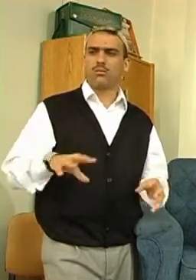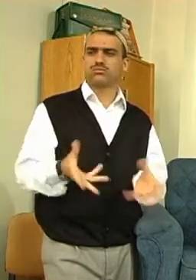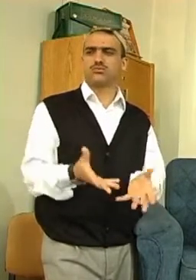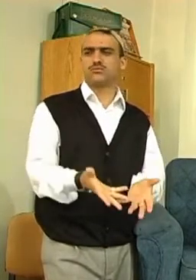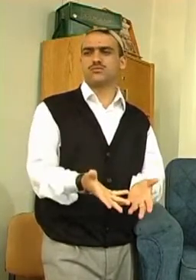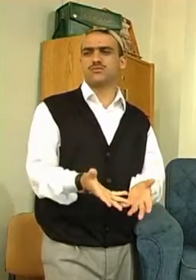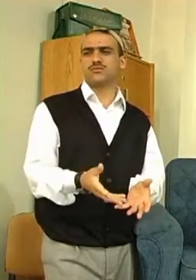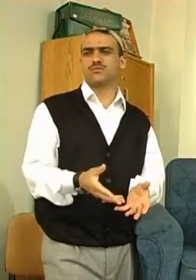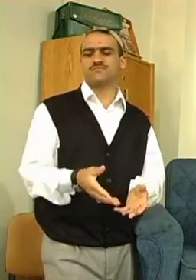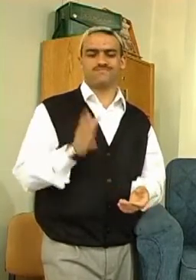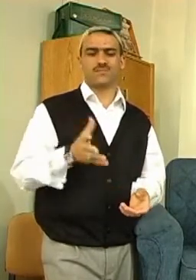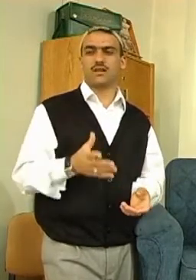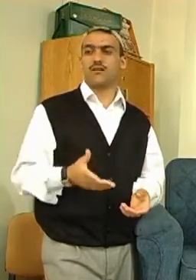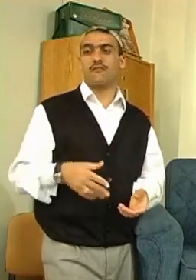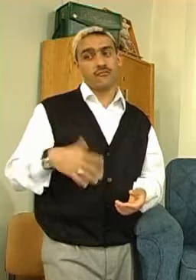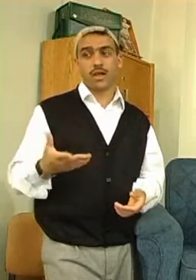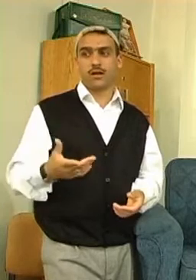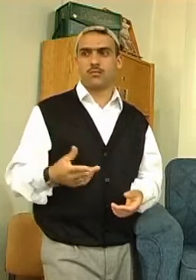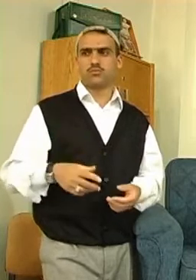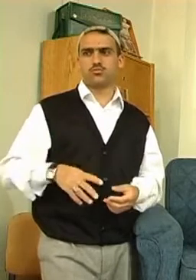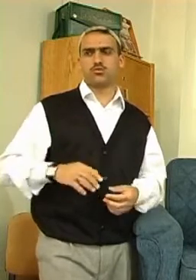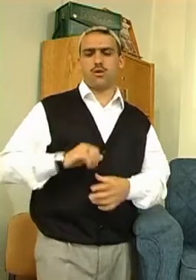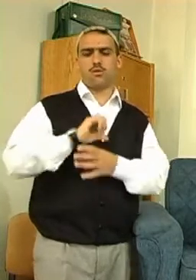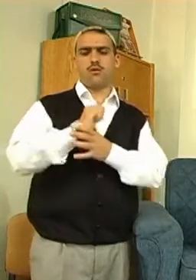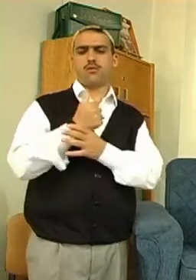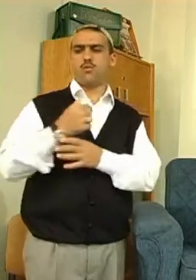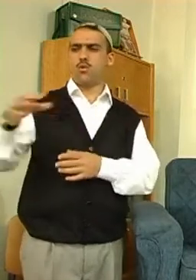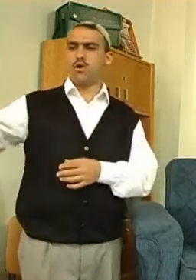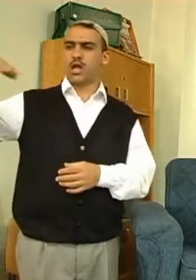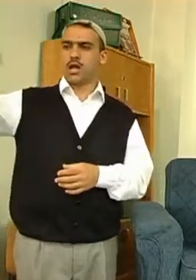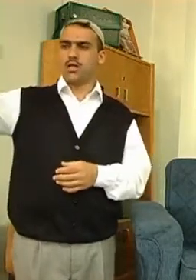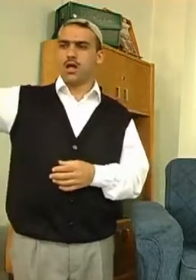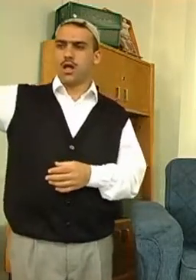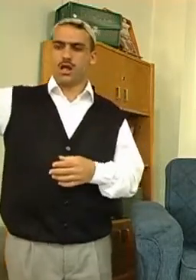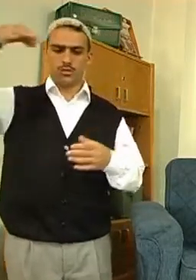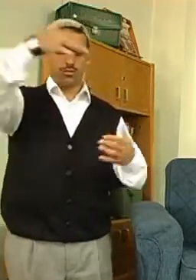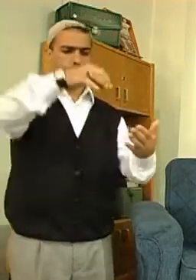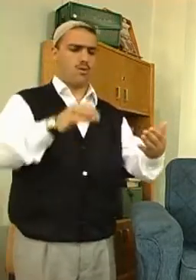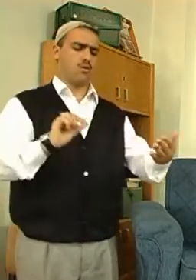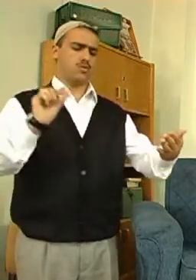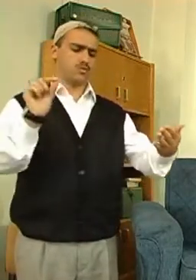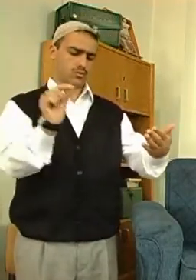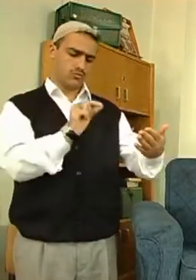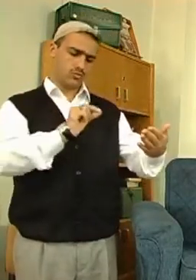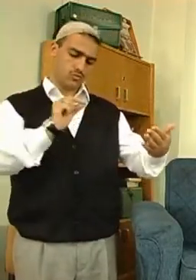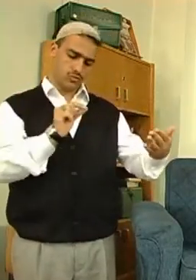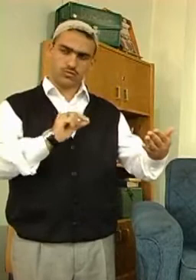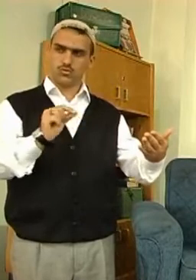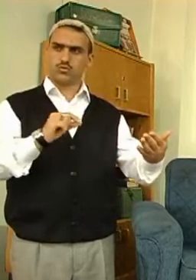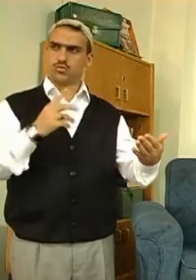yapar? Onun üzerine bir besmele yazar. Hatta o 5 kuruş değil, değil mi? Binlerce liraya